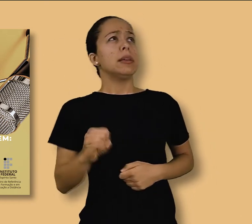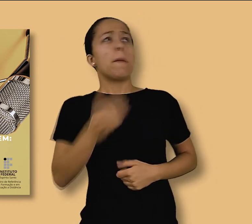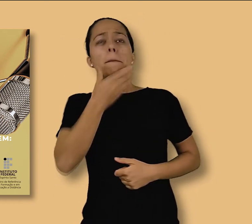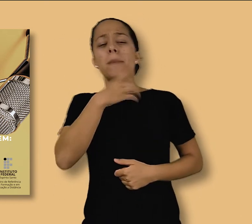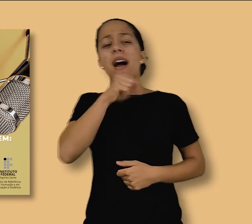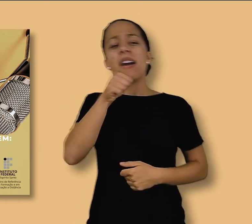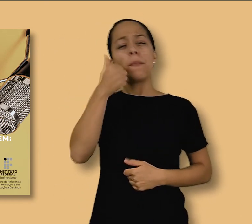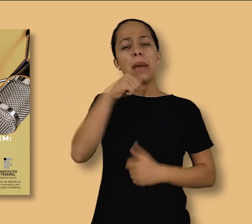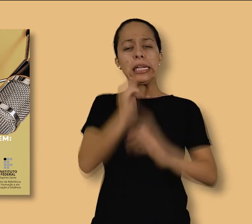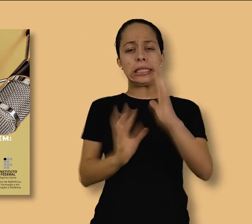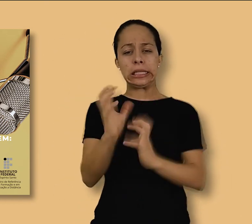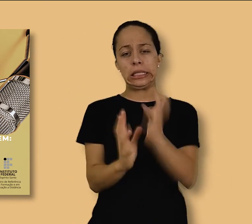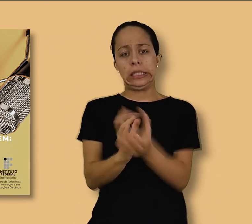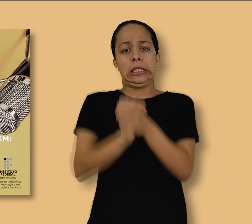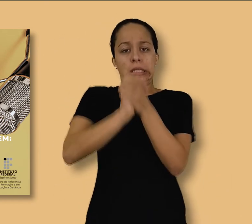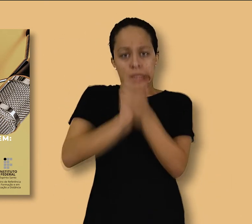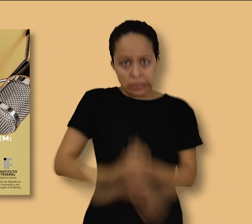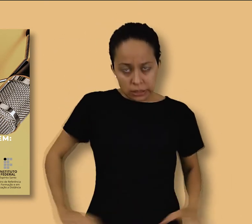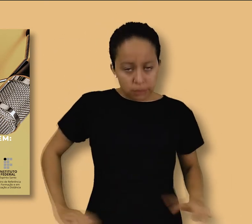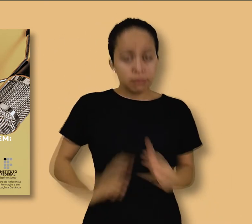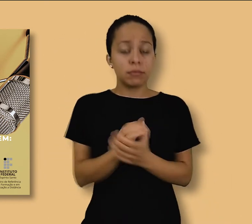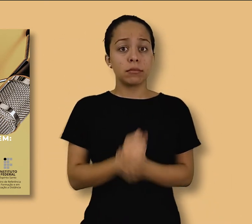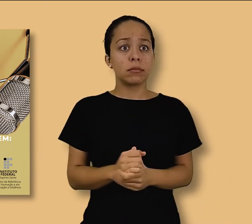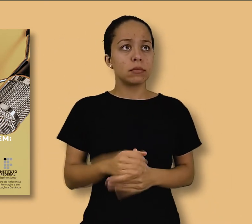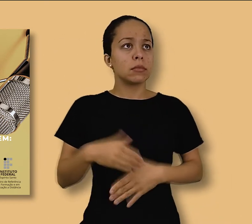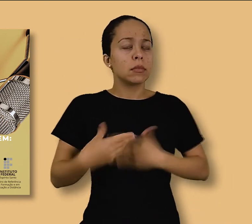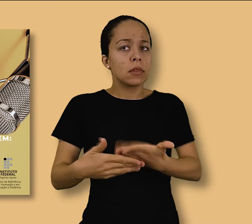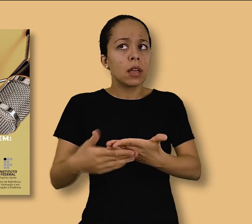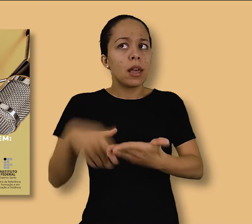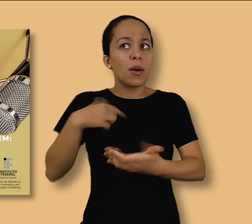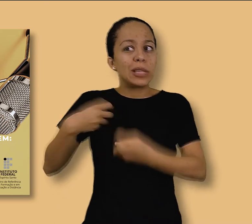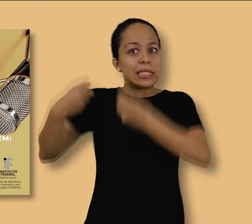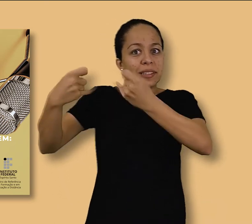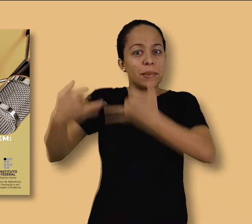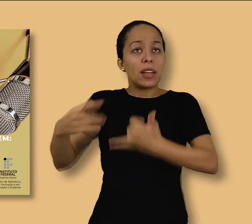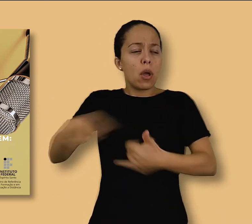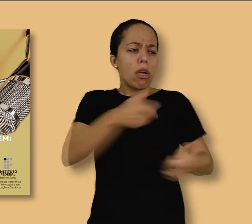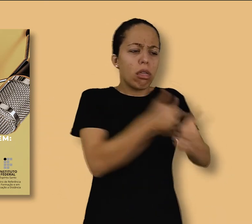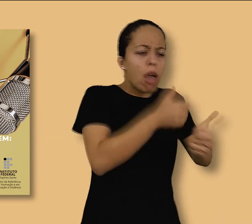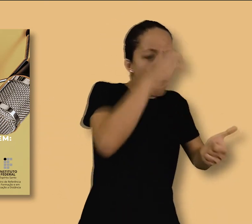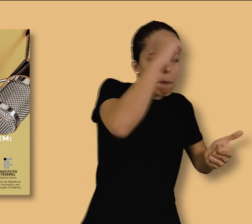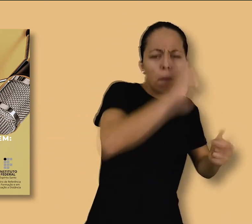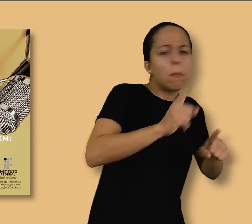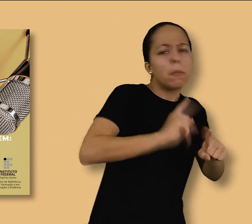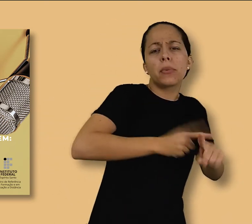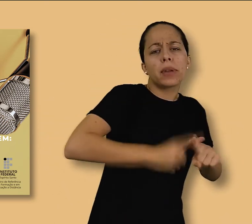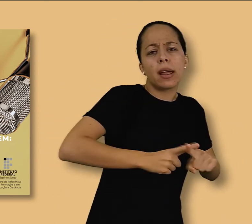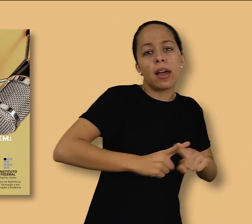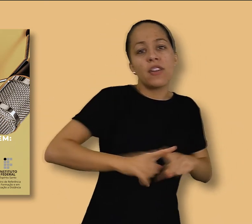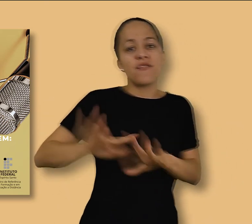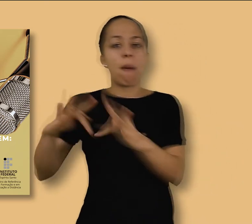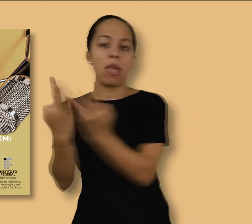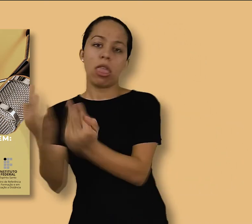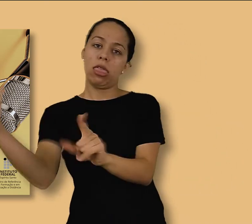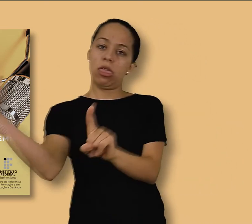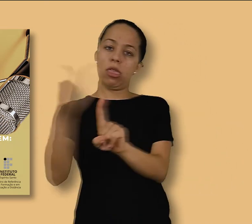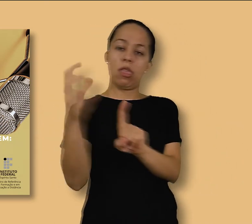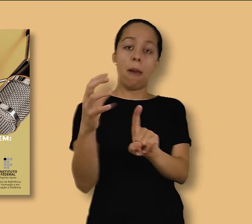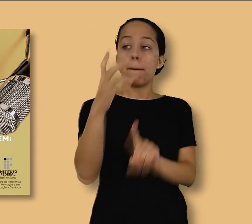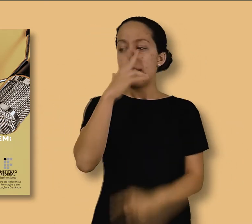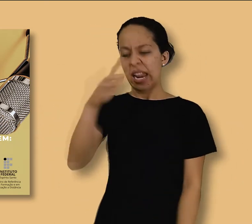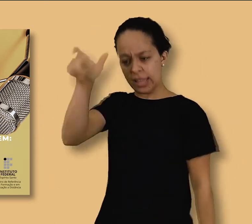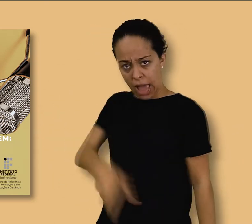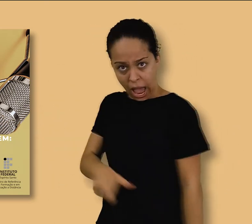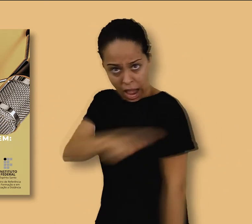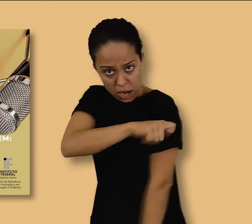se separaram quando eu explico a dificuldade do João Pedro por essa via eu acabo responsabilizando